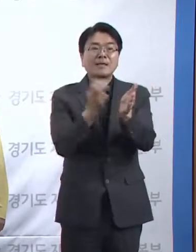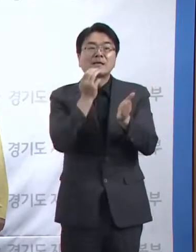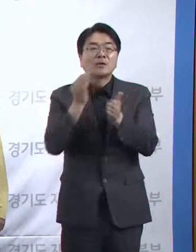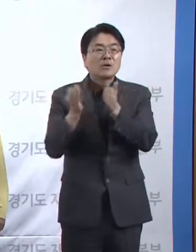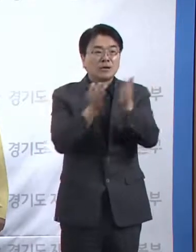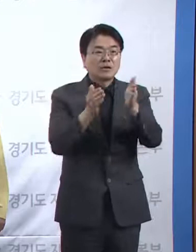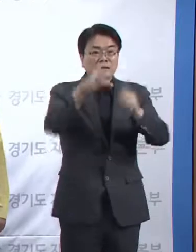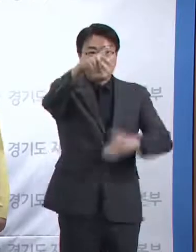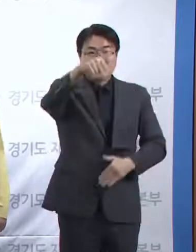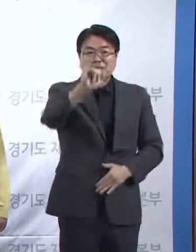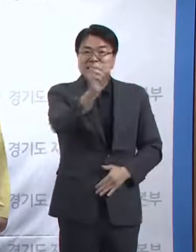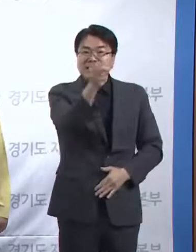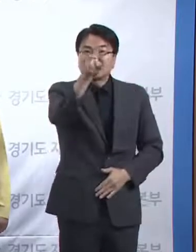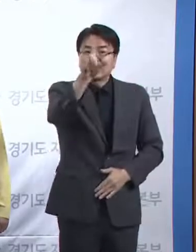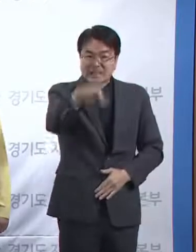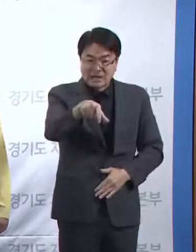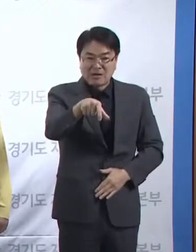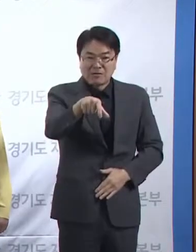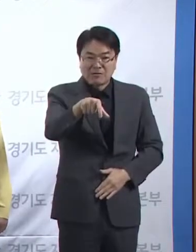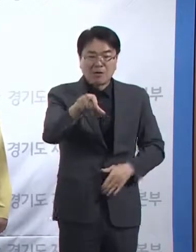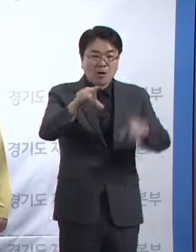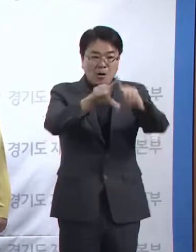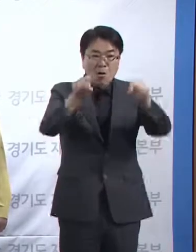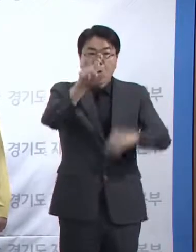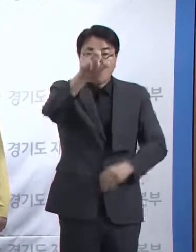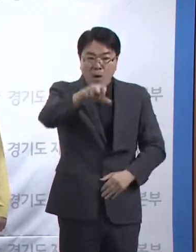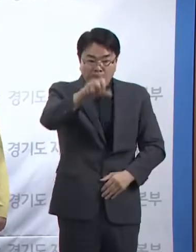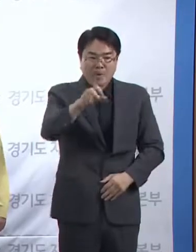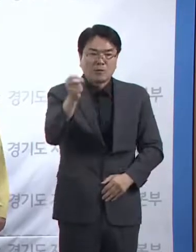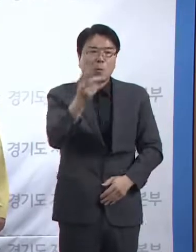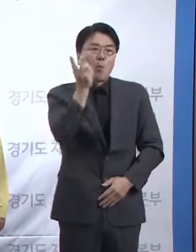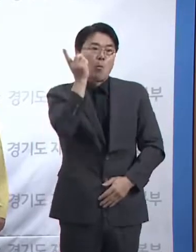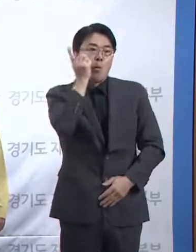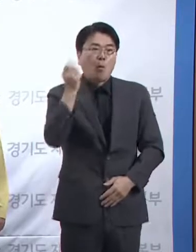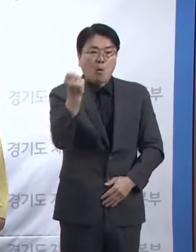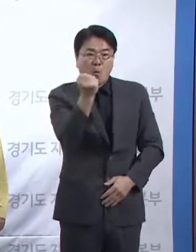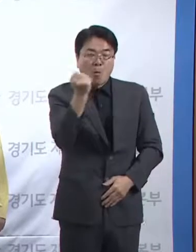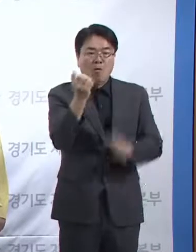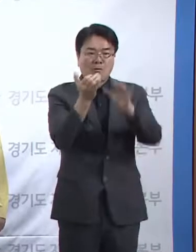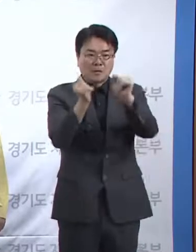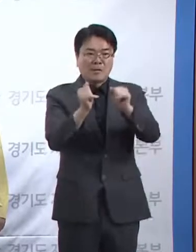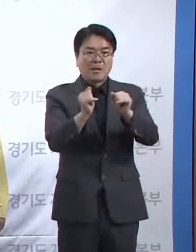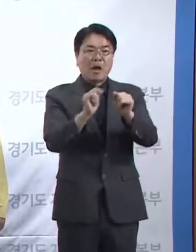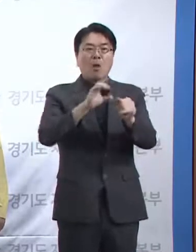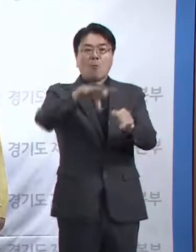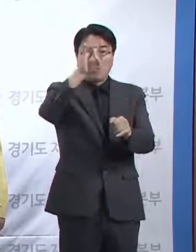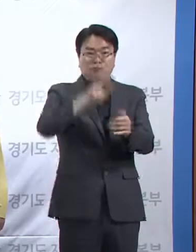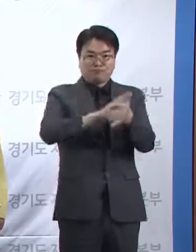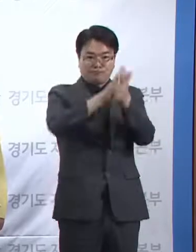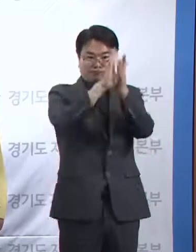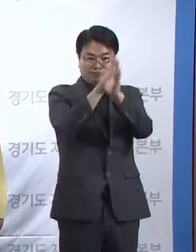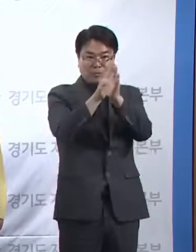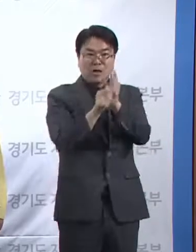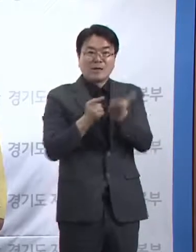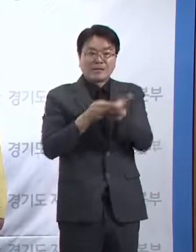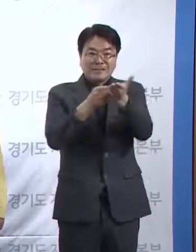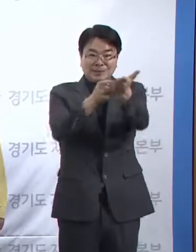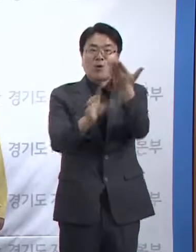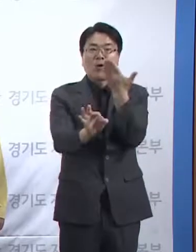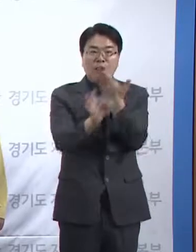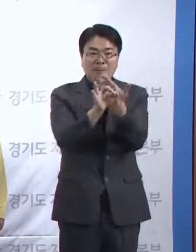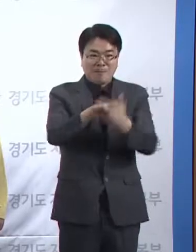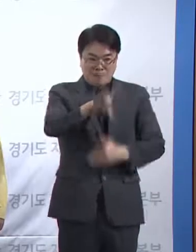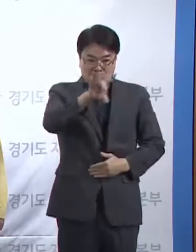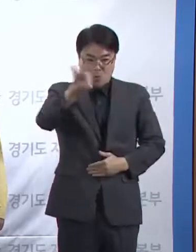또는 모바일을 소지한 모든 도민을 대상으로 선착순으로 지급할 예정입니다. 지류,